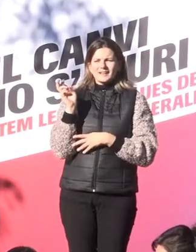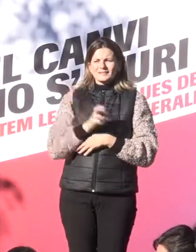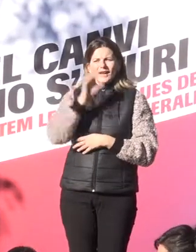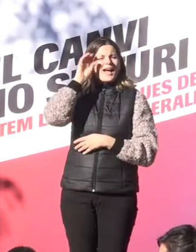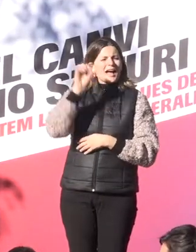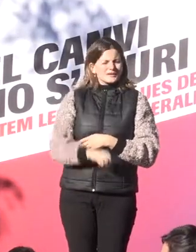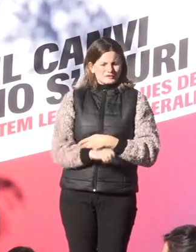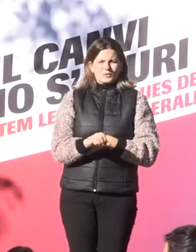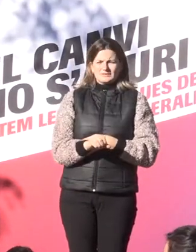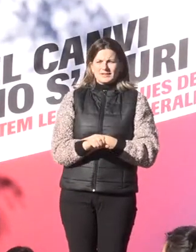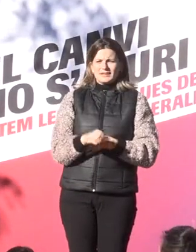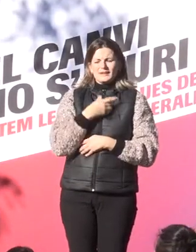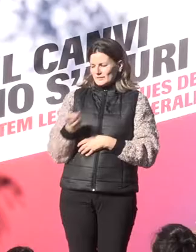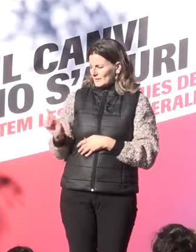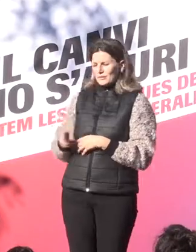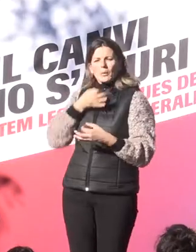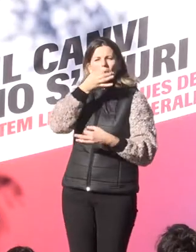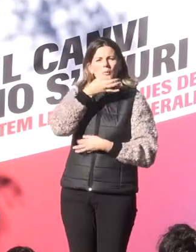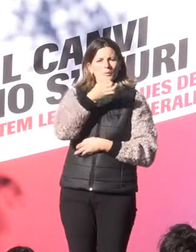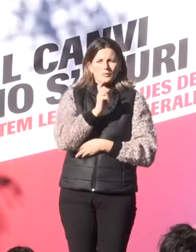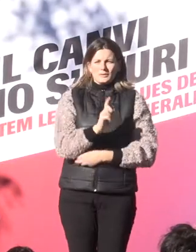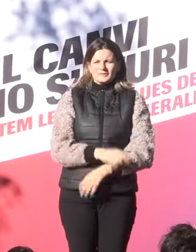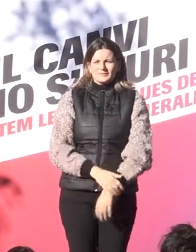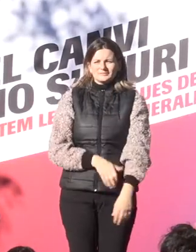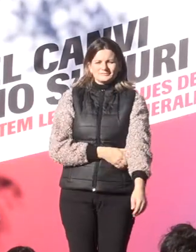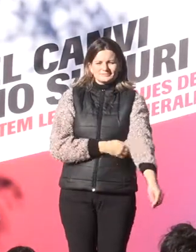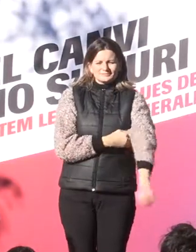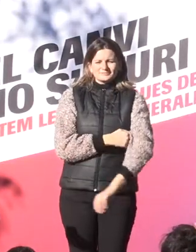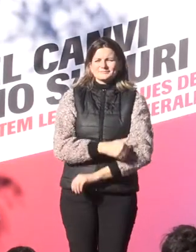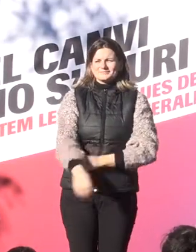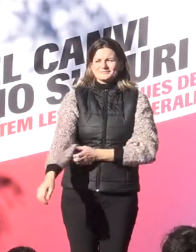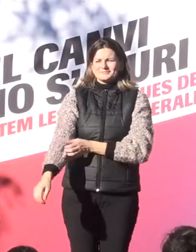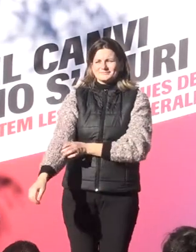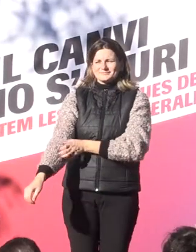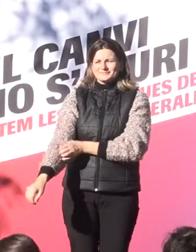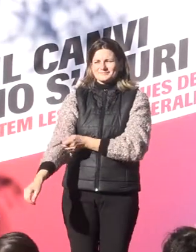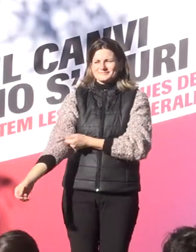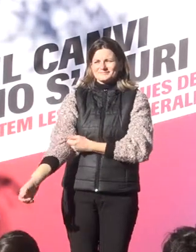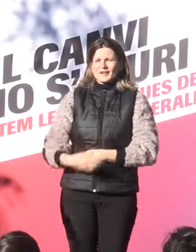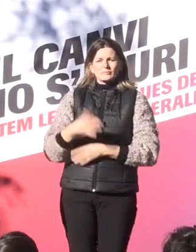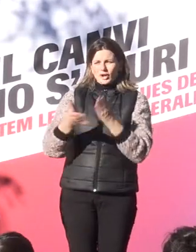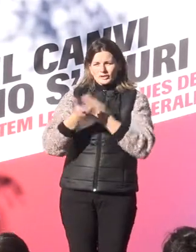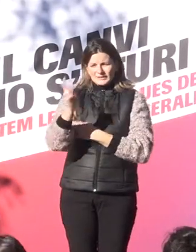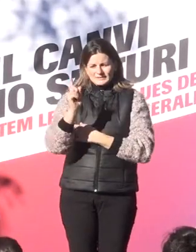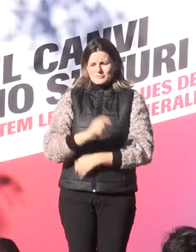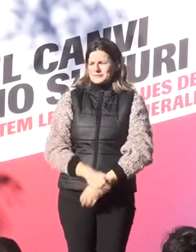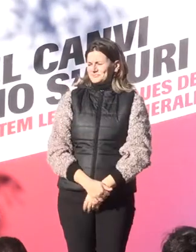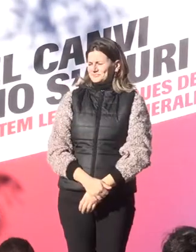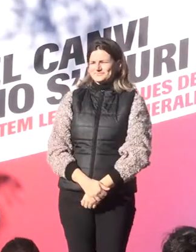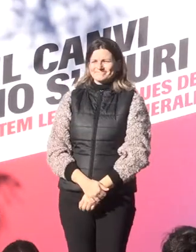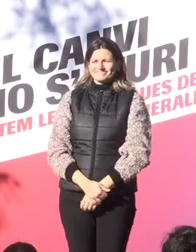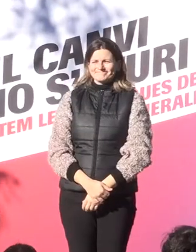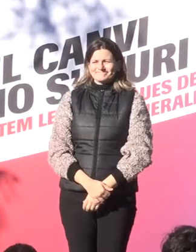escuchar y que no tenga ganas de subirse aquí también a decir lo que quiere no entonces espero que no se escape que está ahí